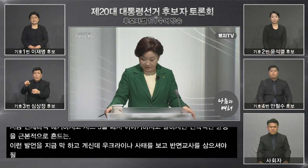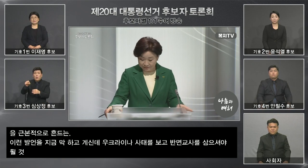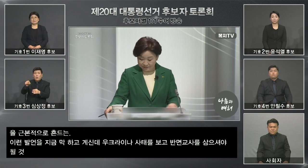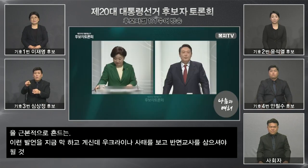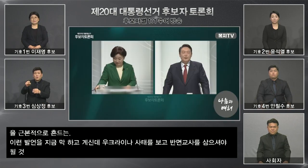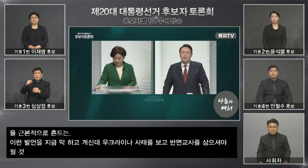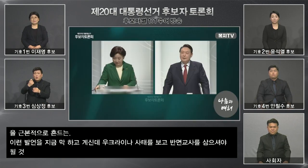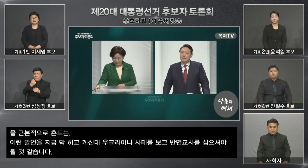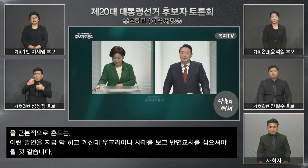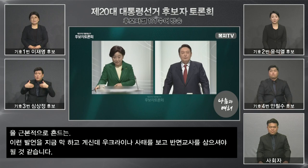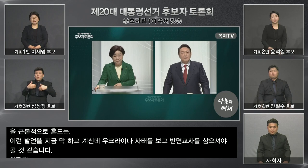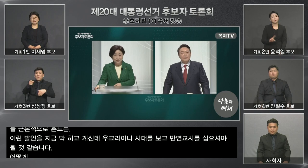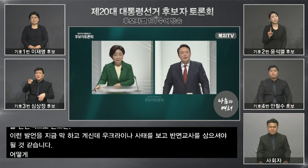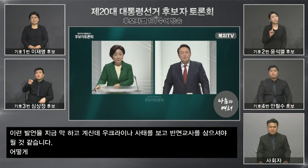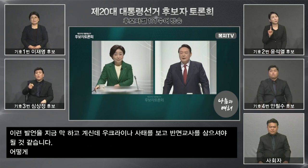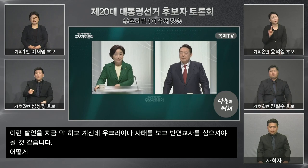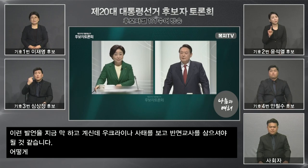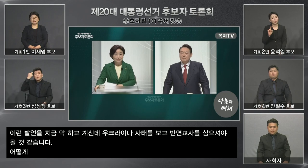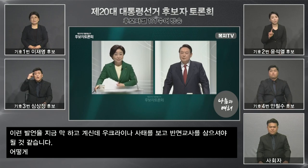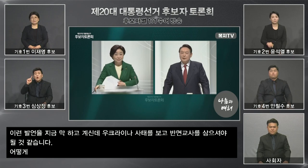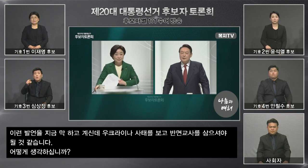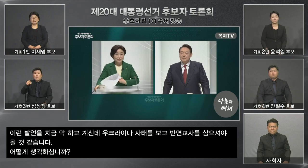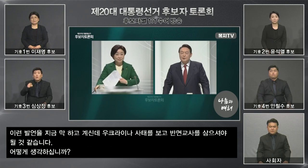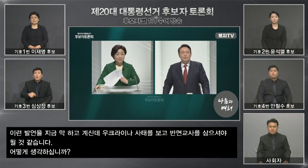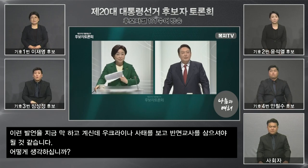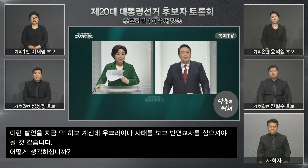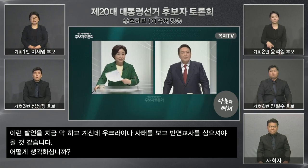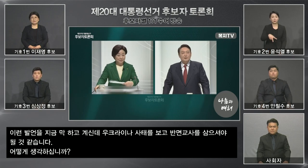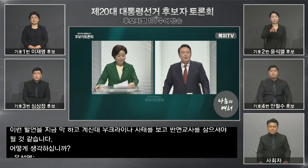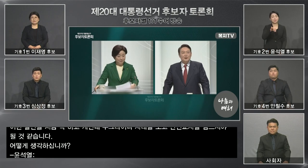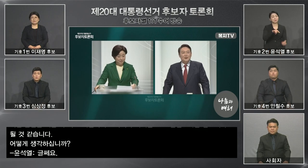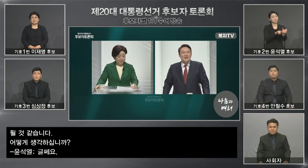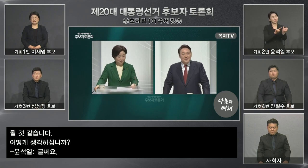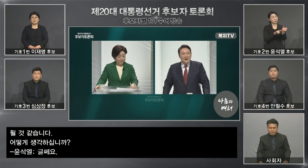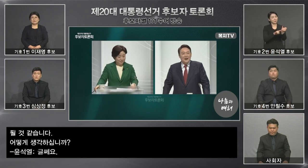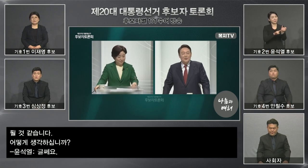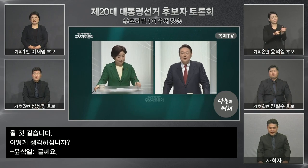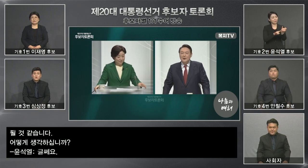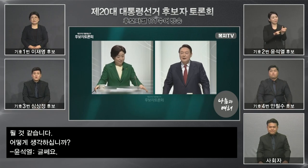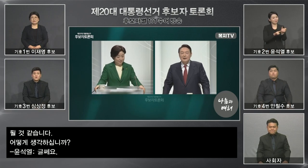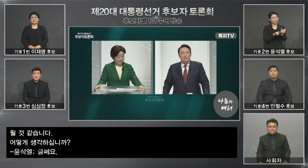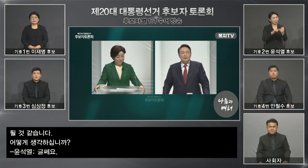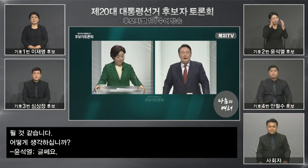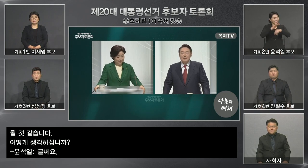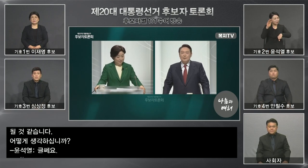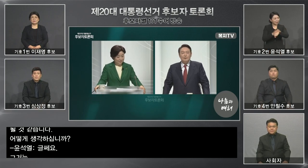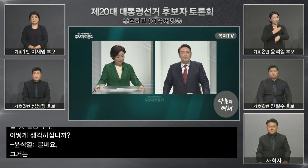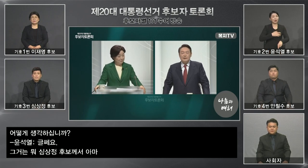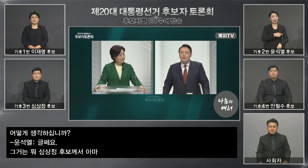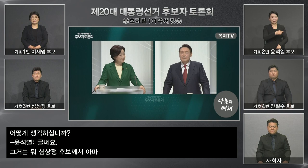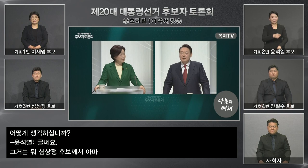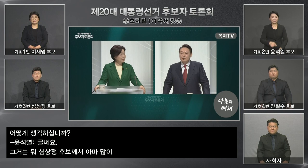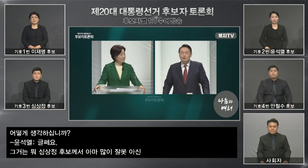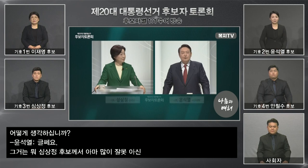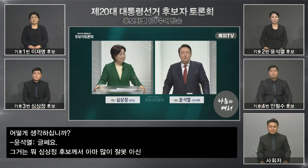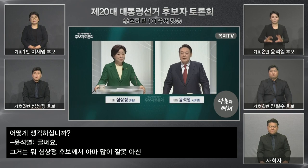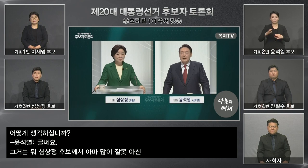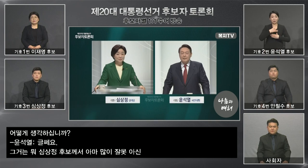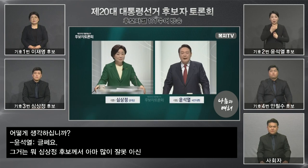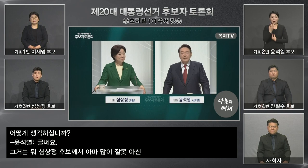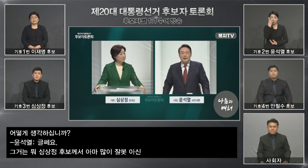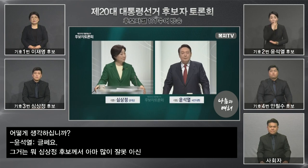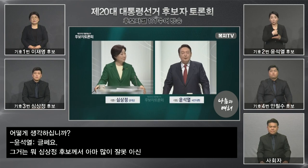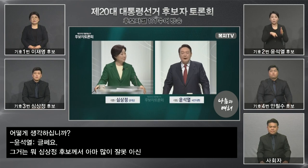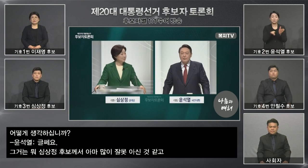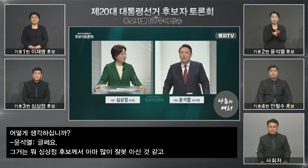생각하십니까? 글쎄 그건 뭐 우리 심상정 후보께서 좀 많이 잘못 알고 계신 것 같고 국가 안보를 위해서 중축